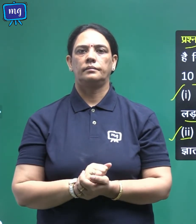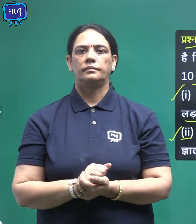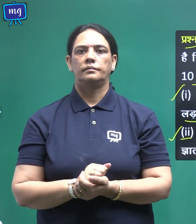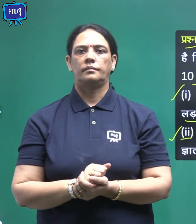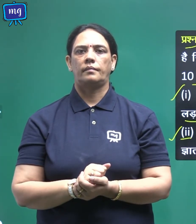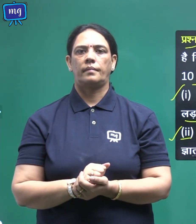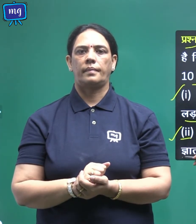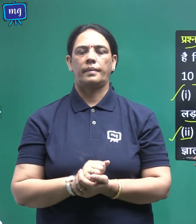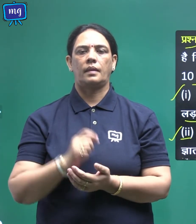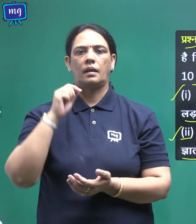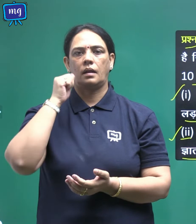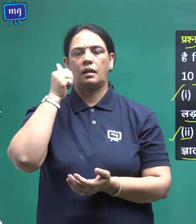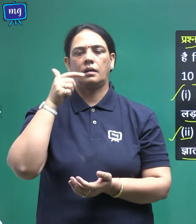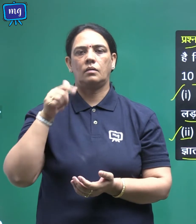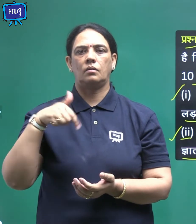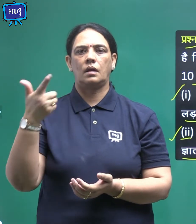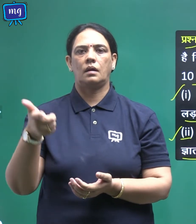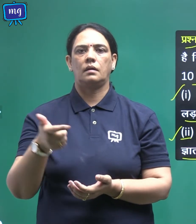लड़कों का